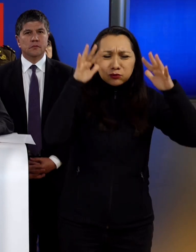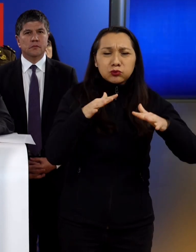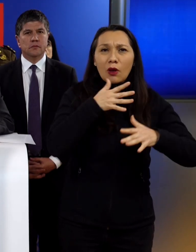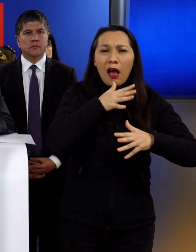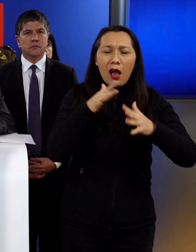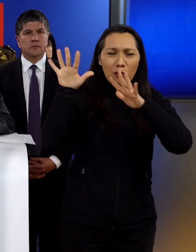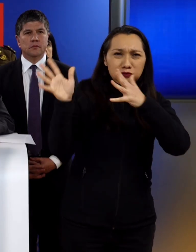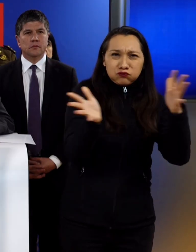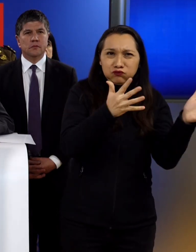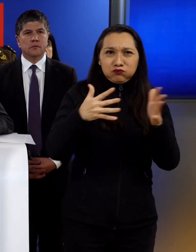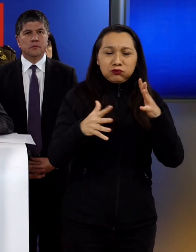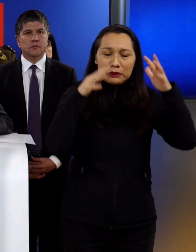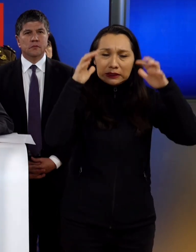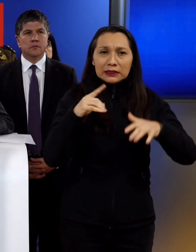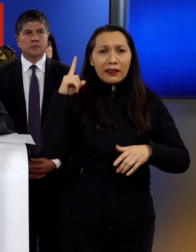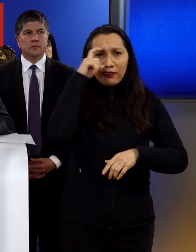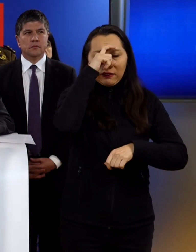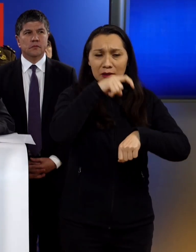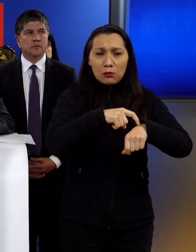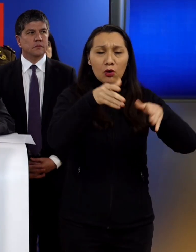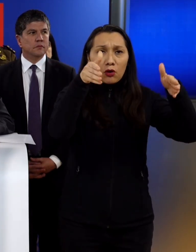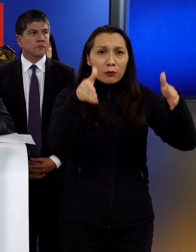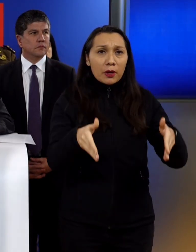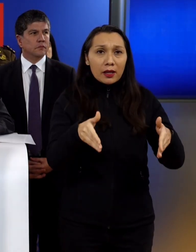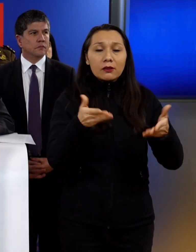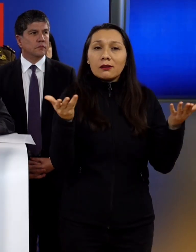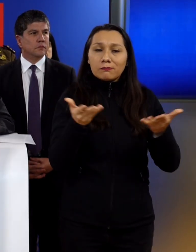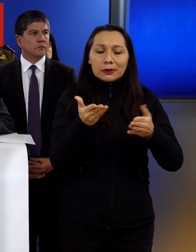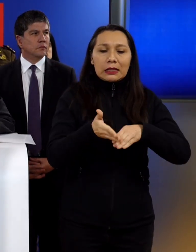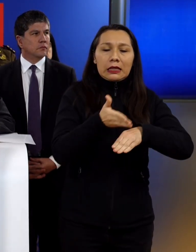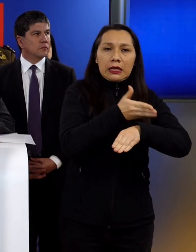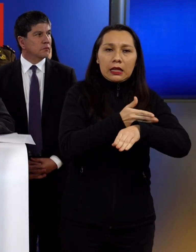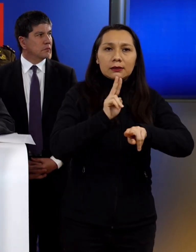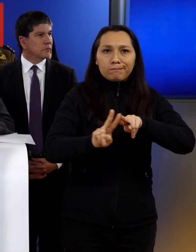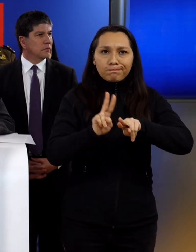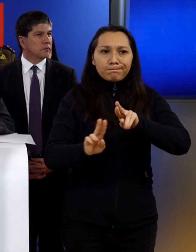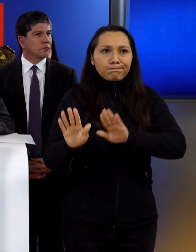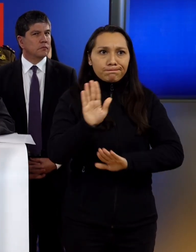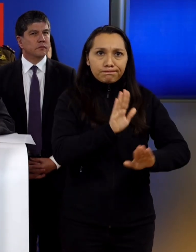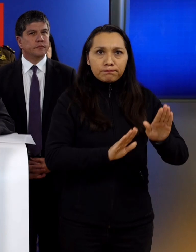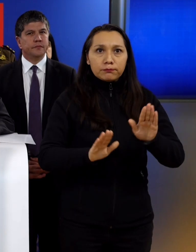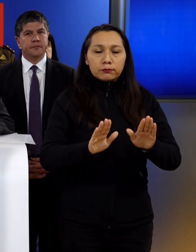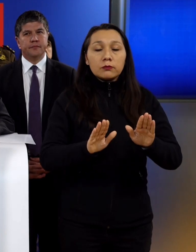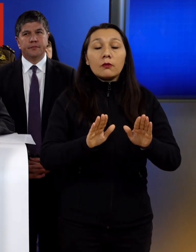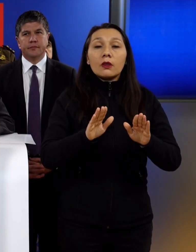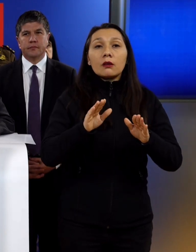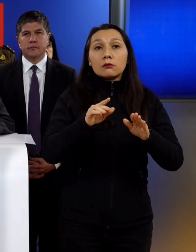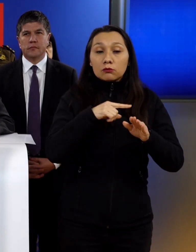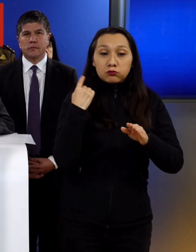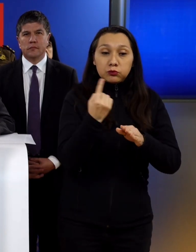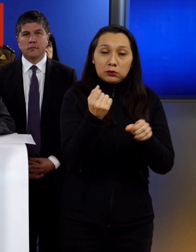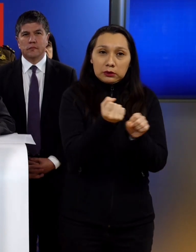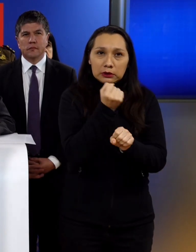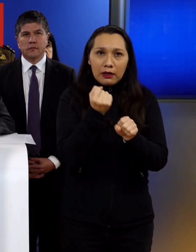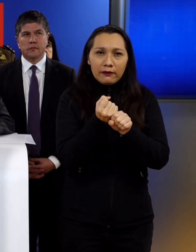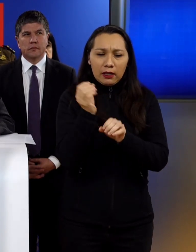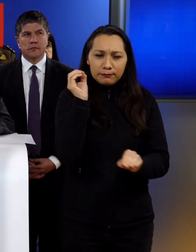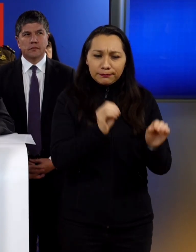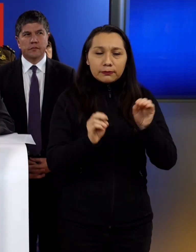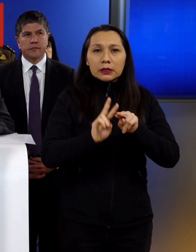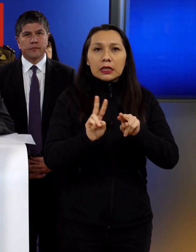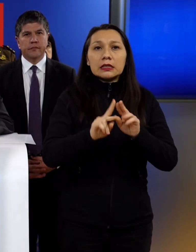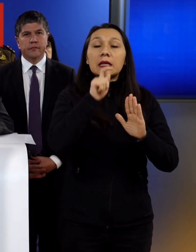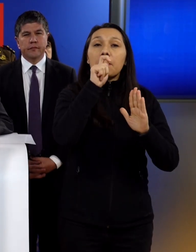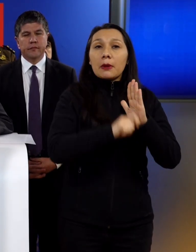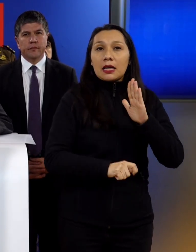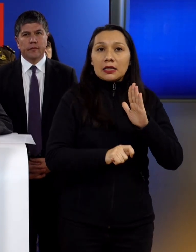temporales o momentos muy complicados para los cuales hay que estar preparados. En el conjunto del trabajo que se ha hecho desde